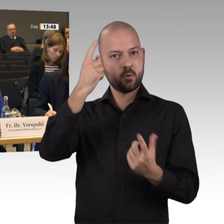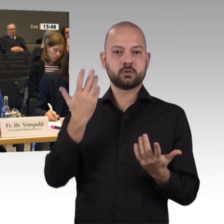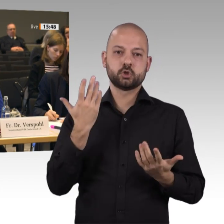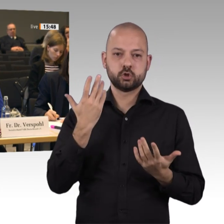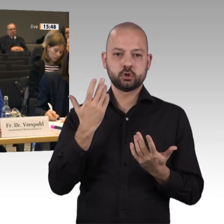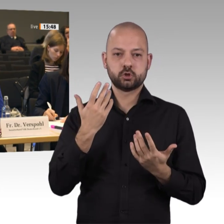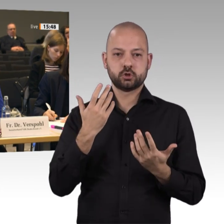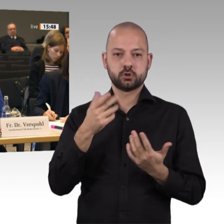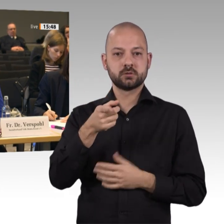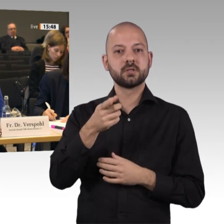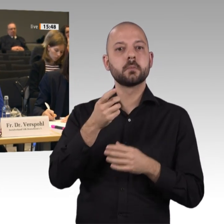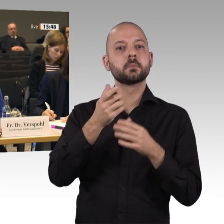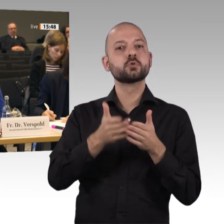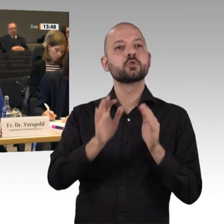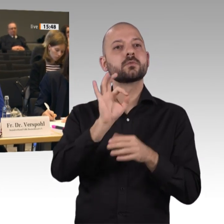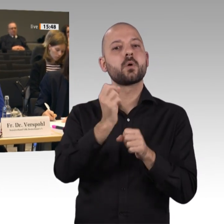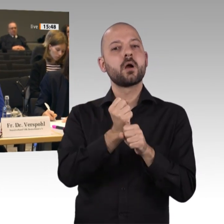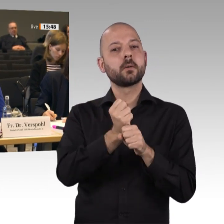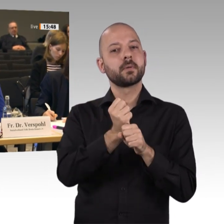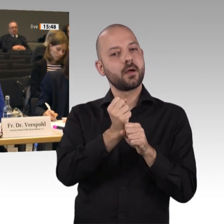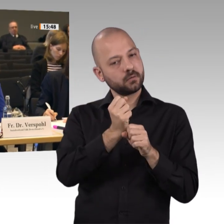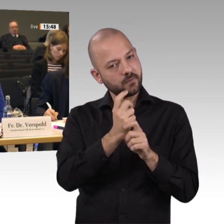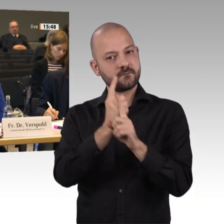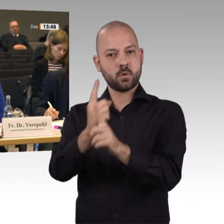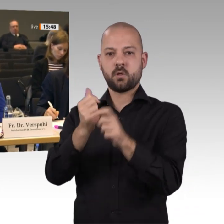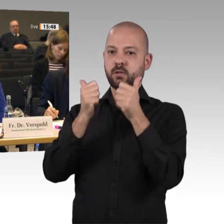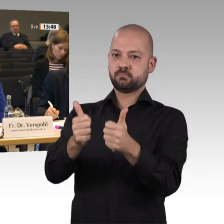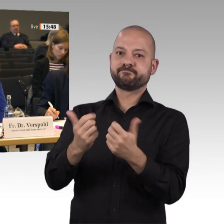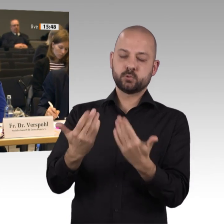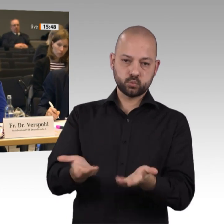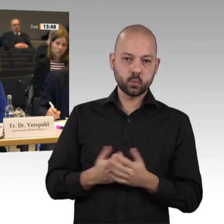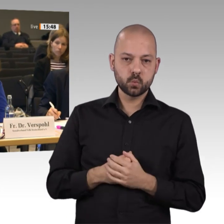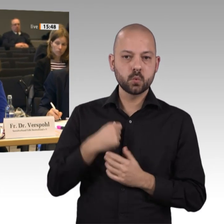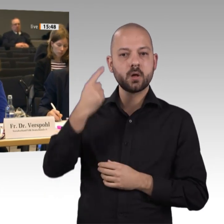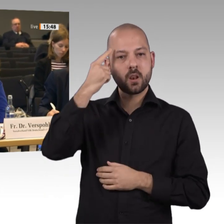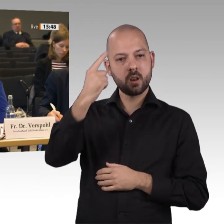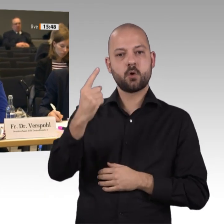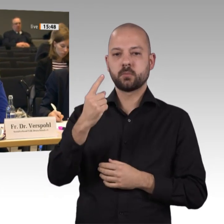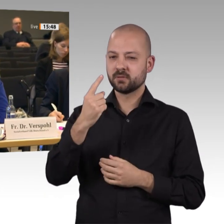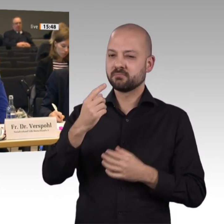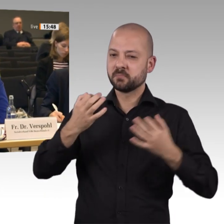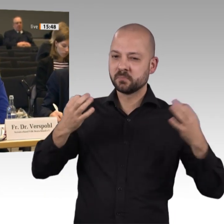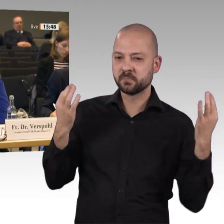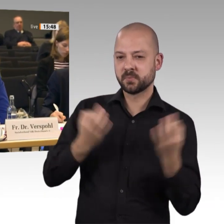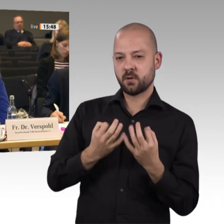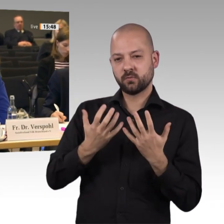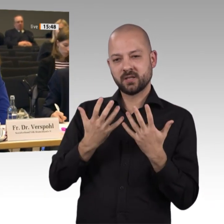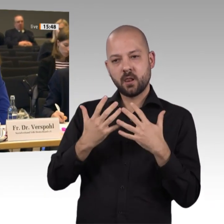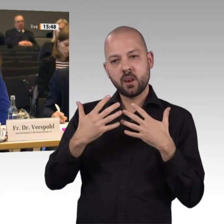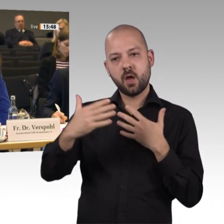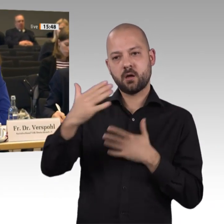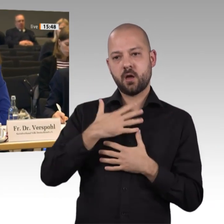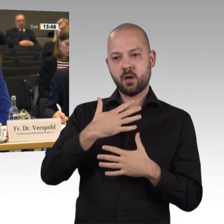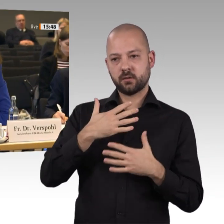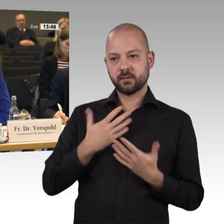mal darum bitten, den Personenkreis etwas auszuweiten, nämlich auch Menschen, die jetzt schon im Arbeitsbereich einer Werkstatt sind. Einige brauchen einfach ein bisschen